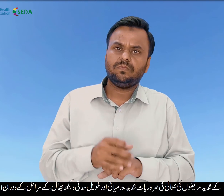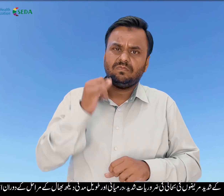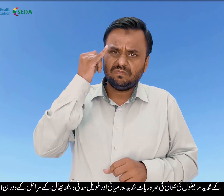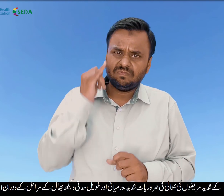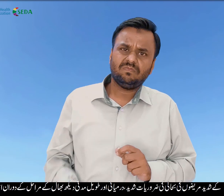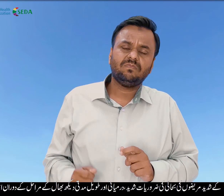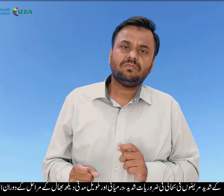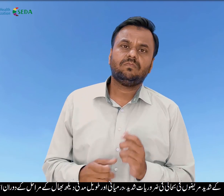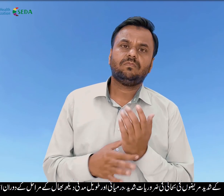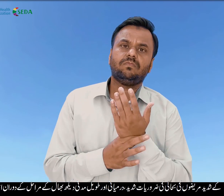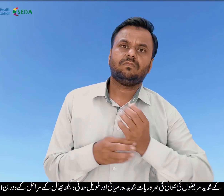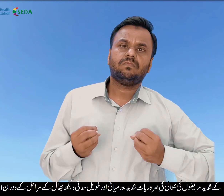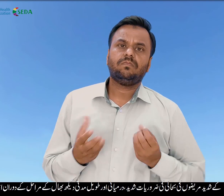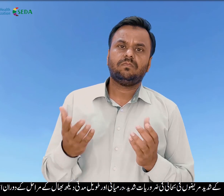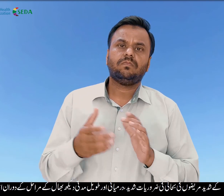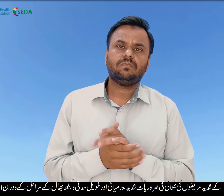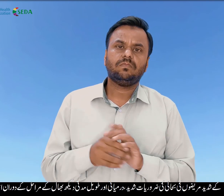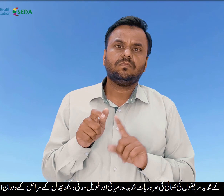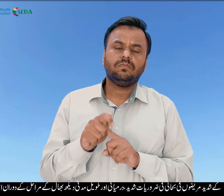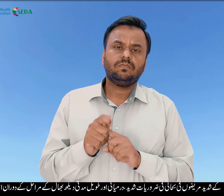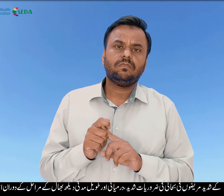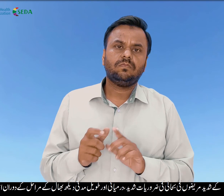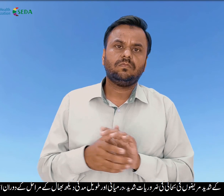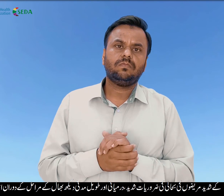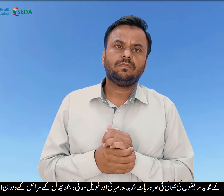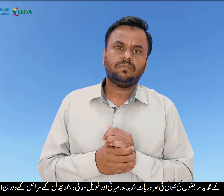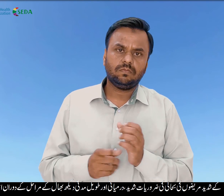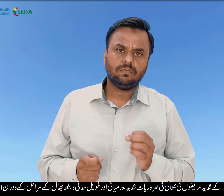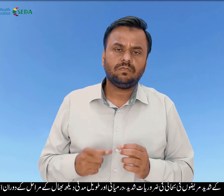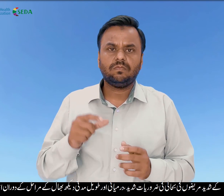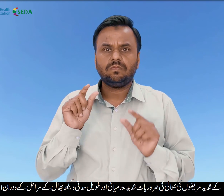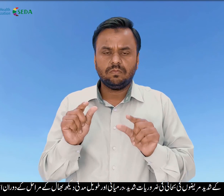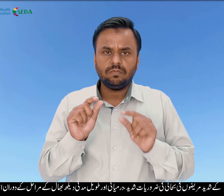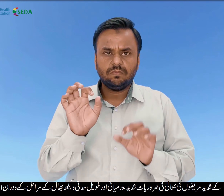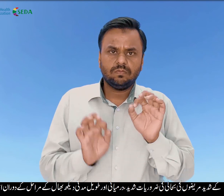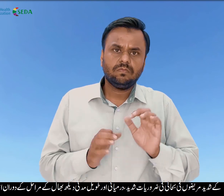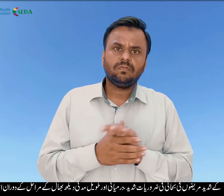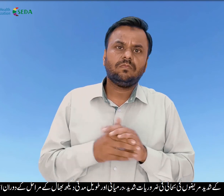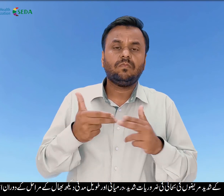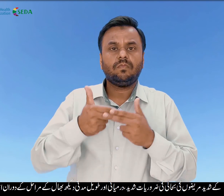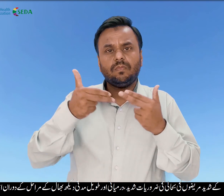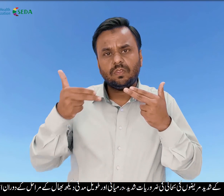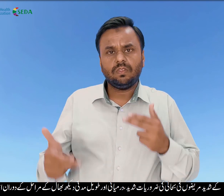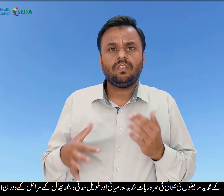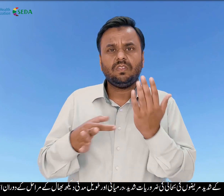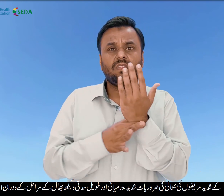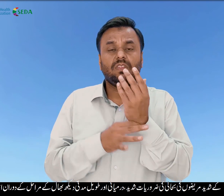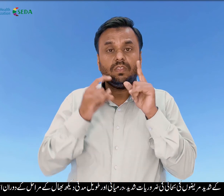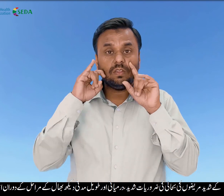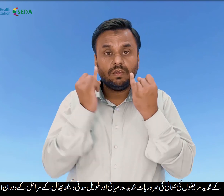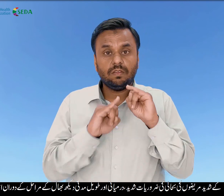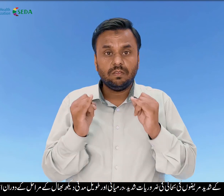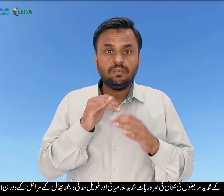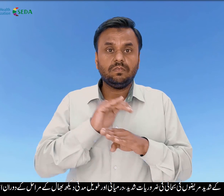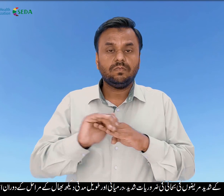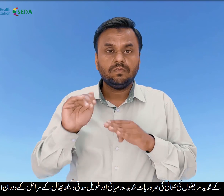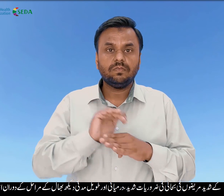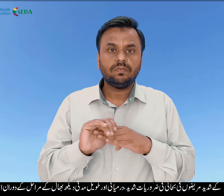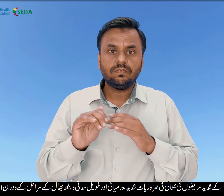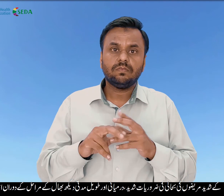کووڈ-19 کے شدید مریضوں کی بحالی کی ضروریات شدید، درمیانی اور طویل مدتی دیکھ بھال کے مراحل کے